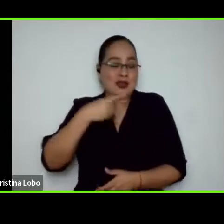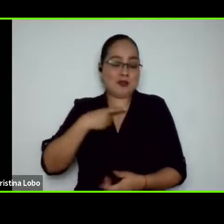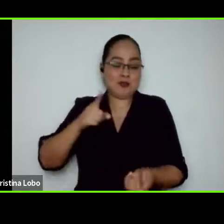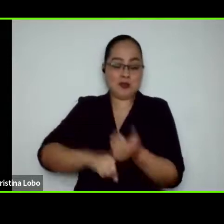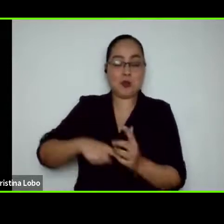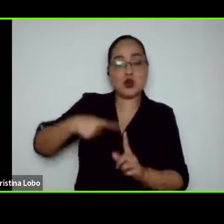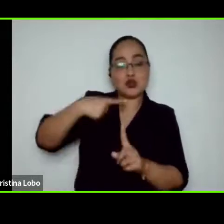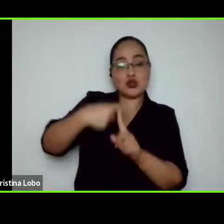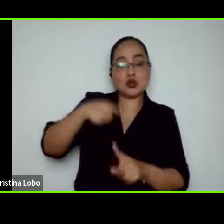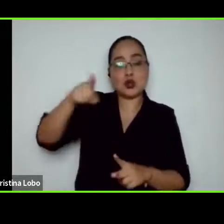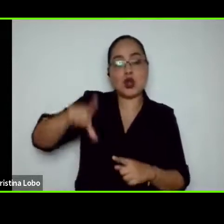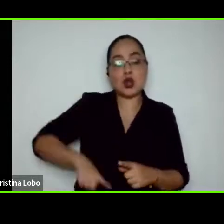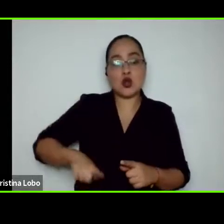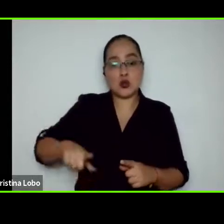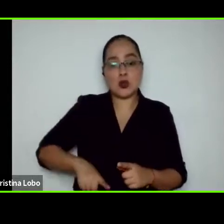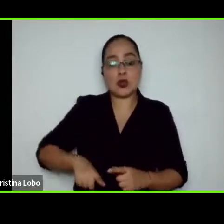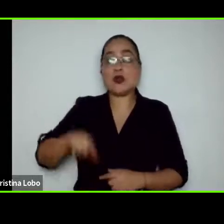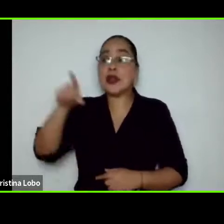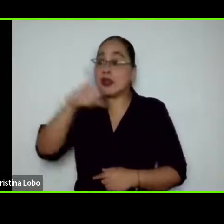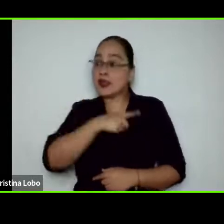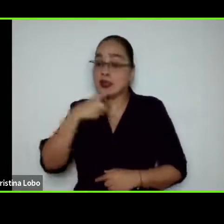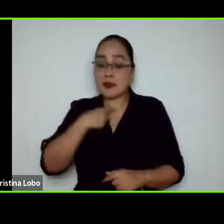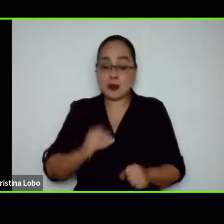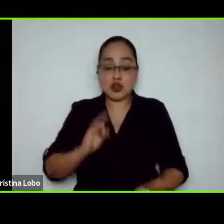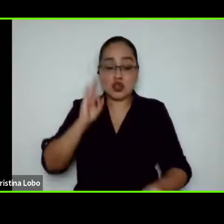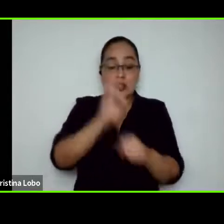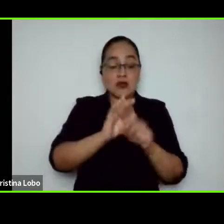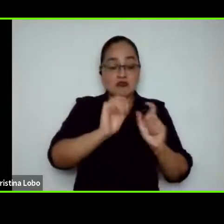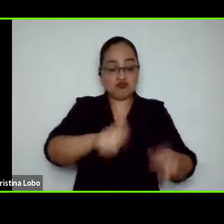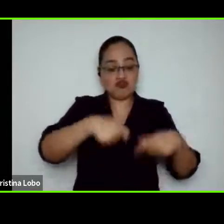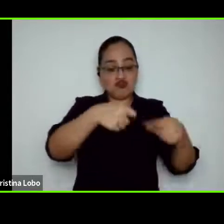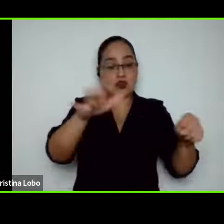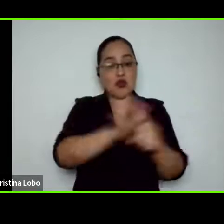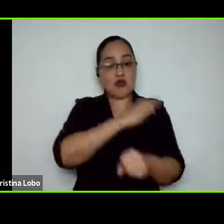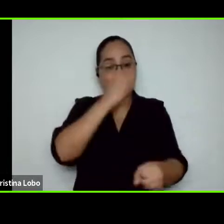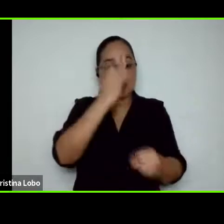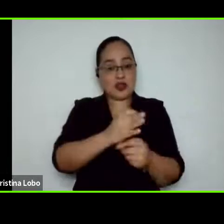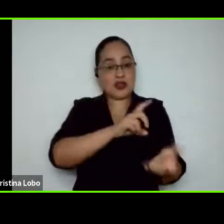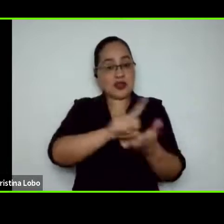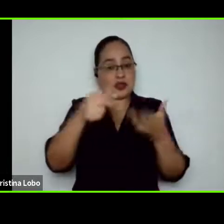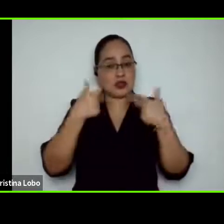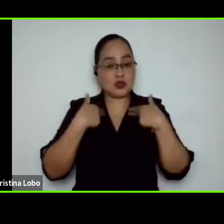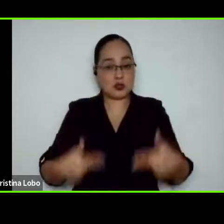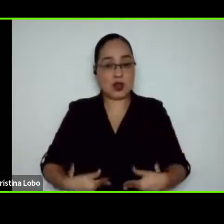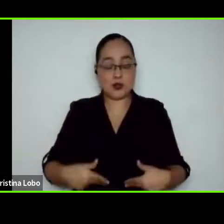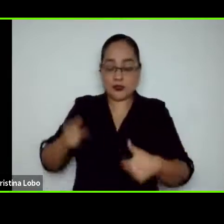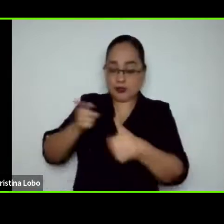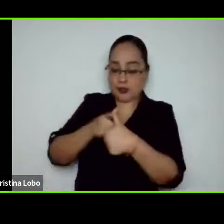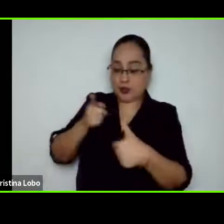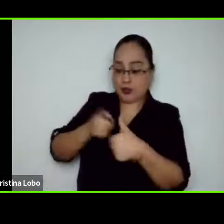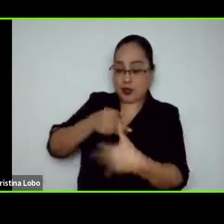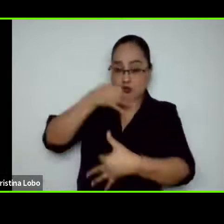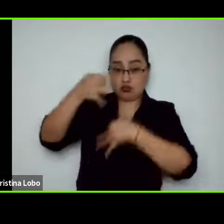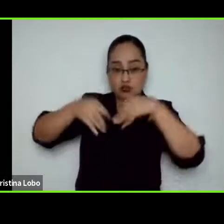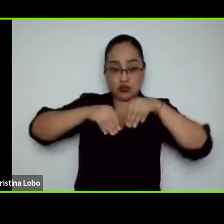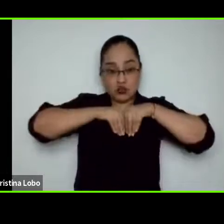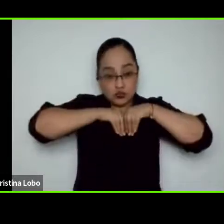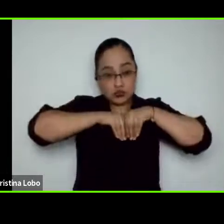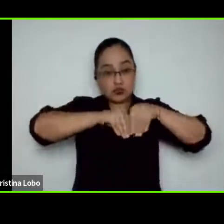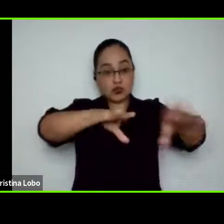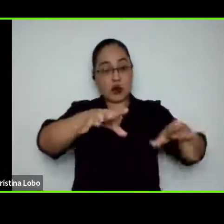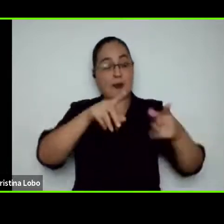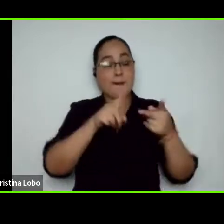también dice la obligación de proteger y garantizar los derechos humanos. Mientras que lo primero es promover y respetar, es decir,